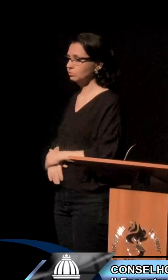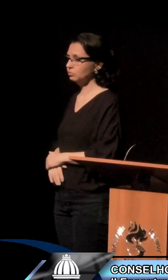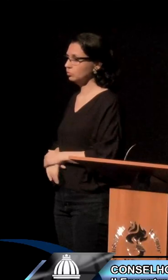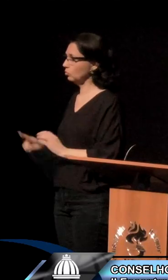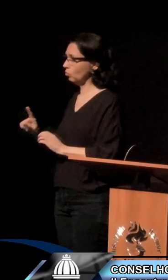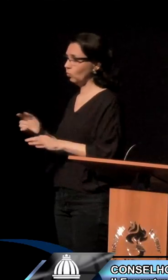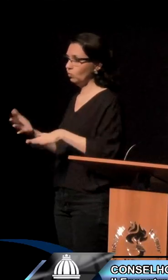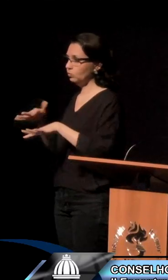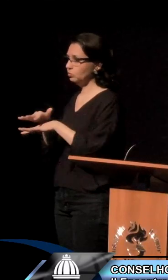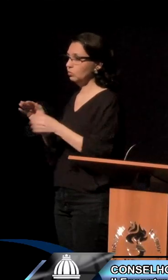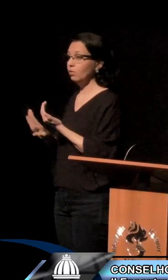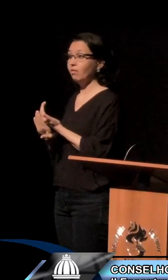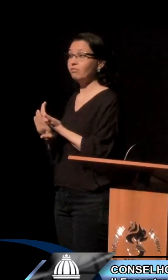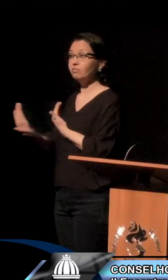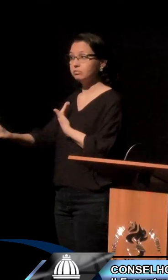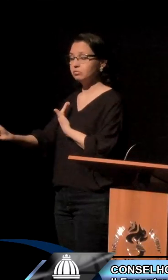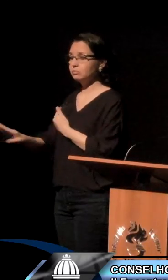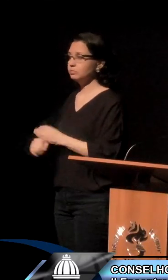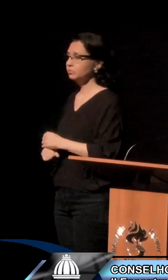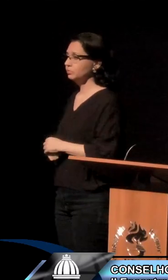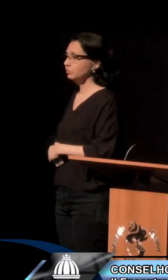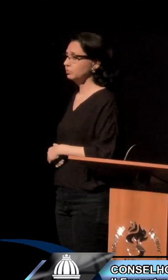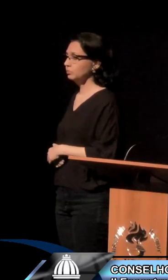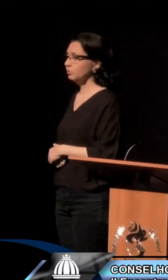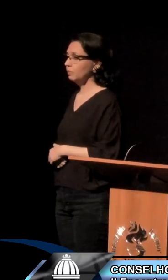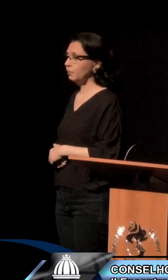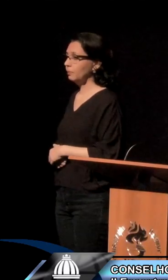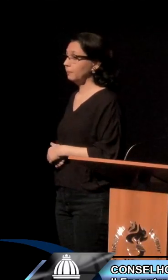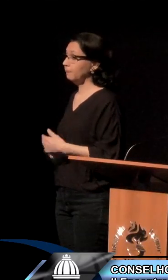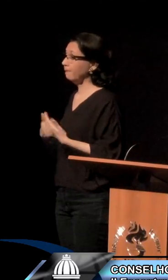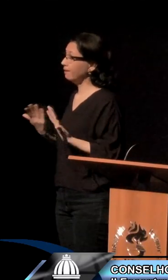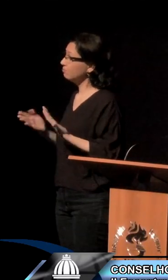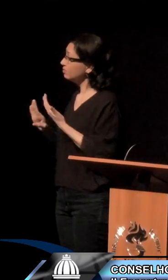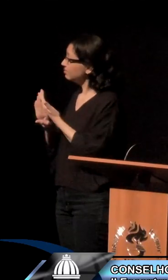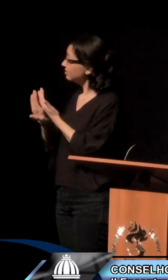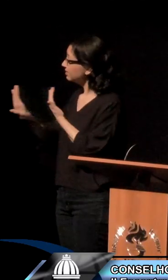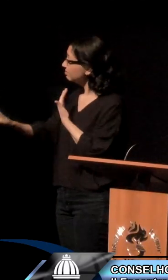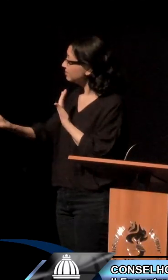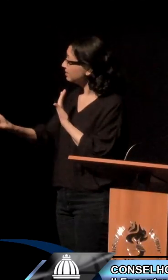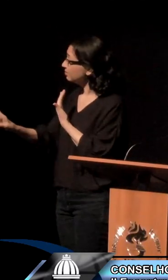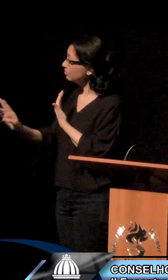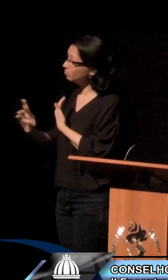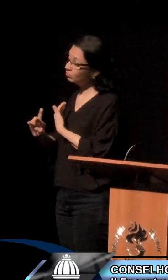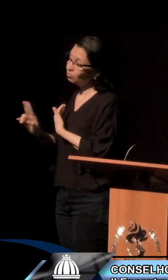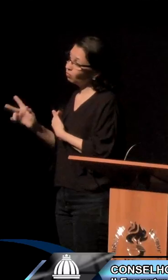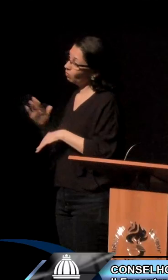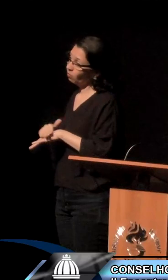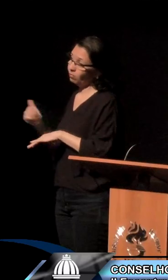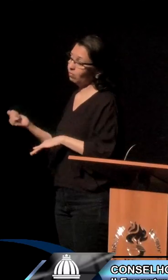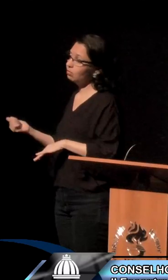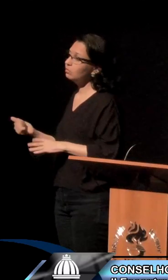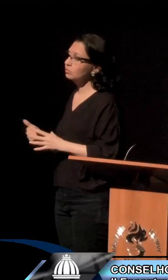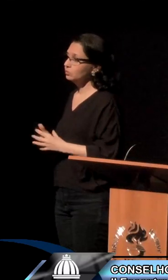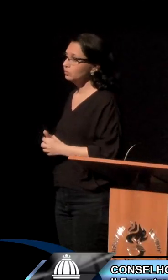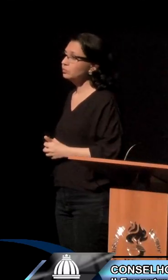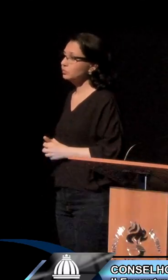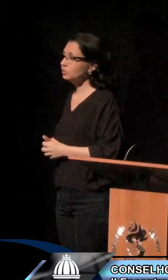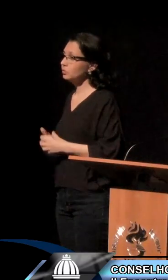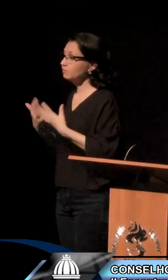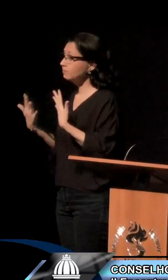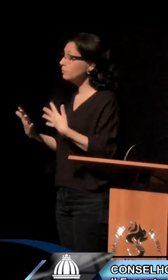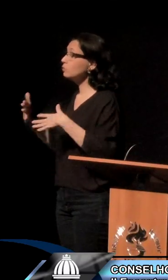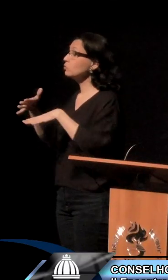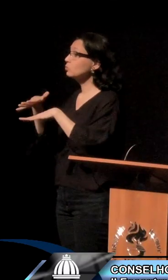realmente o afastamento não é não é a indicação né é a inclusão